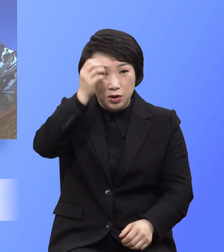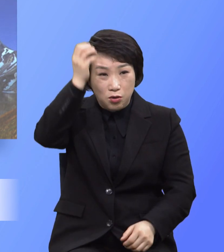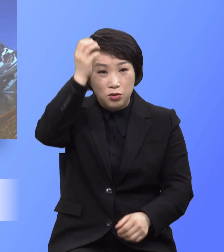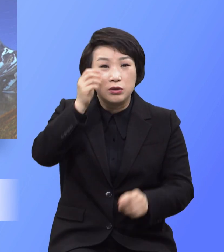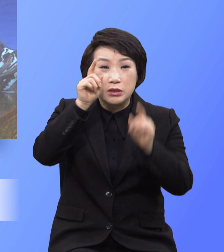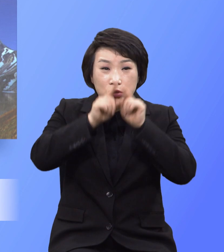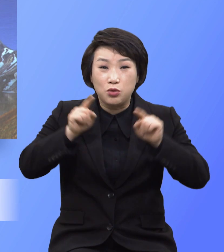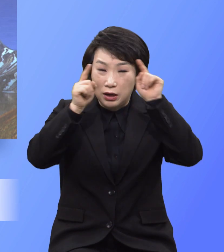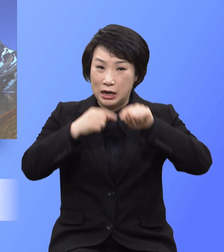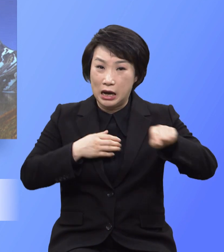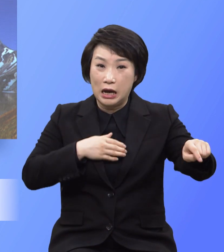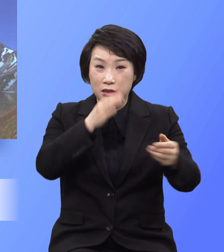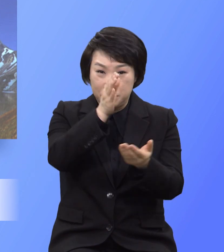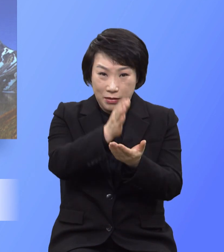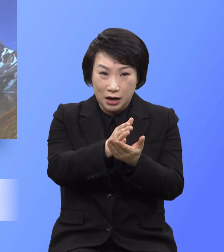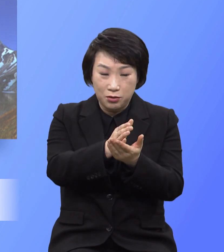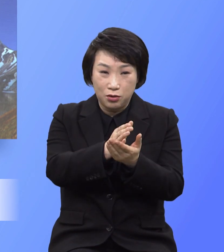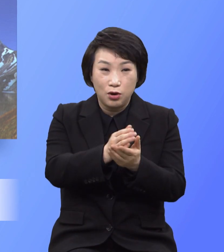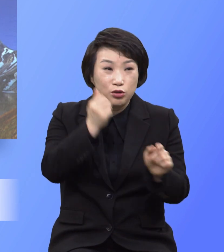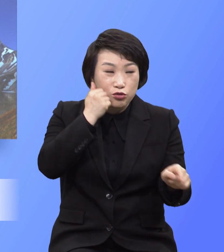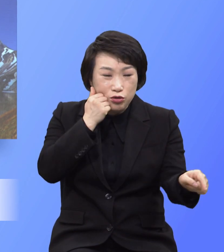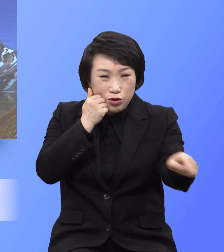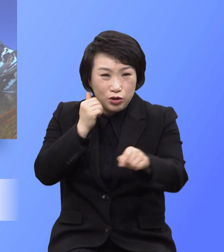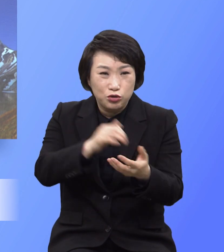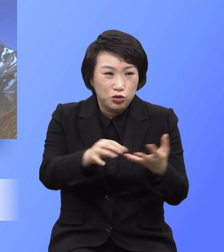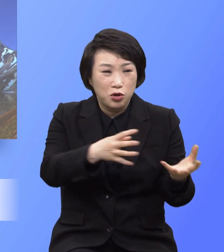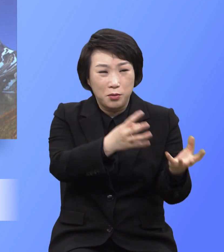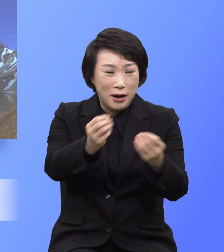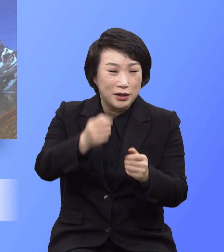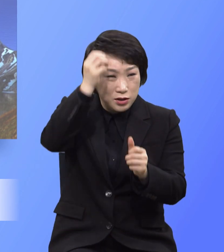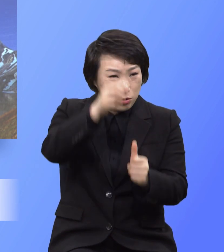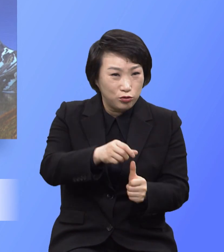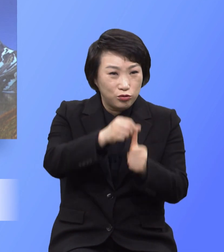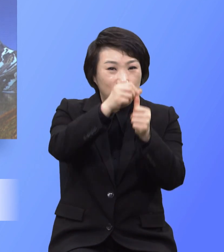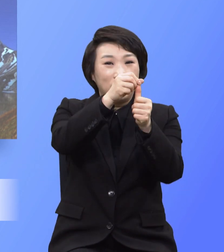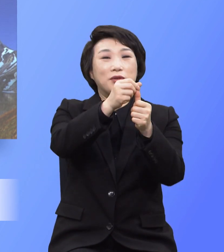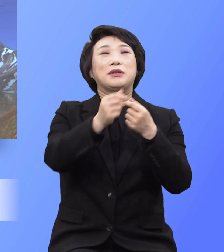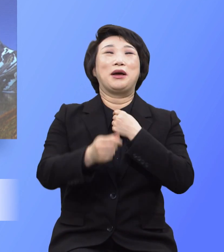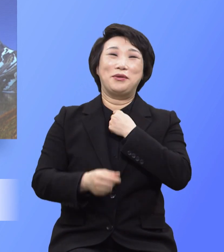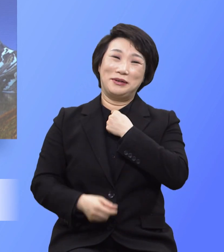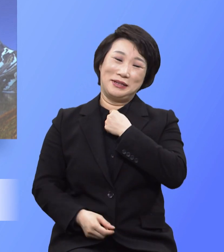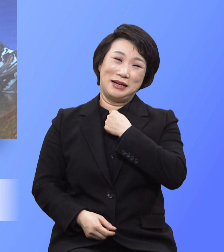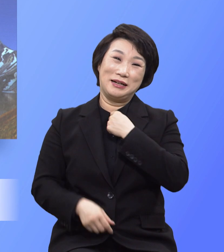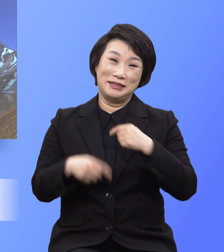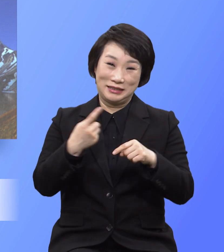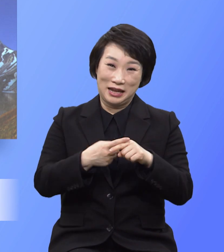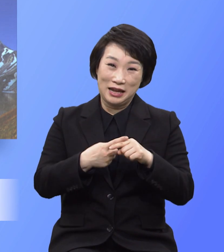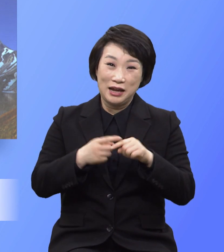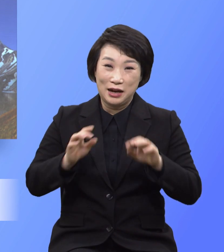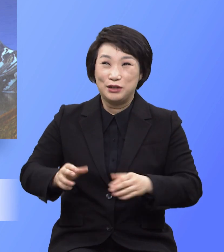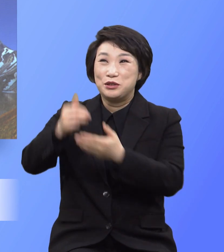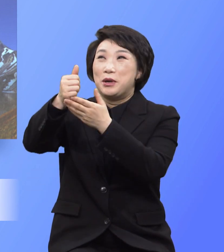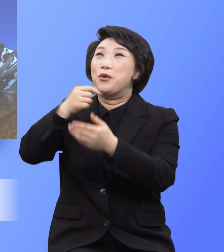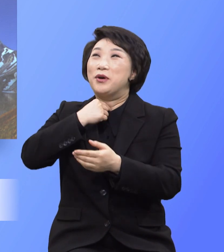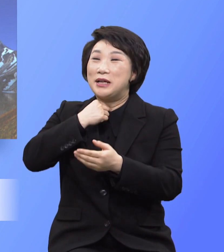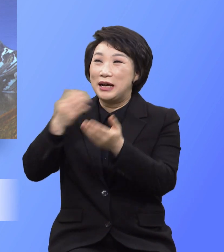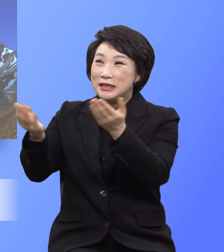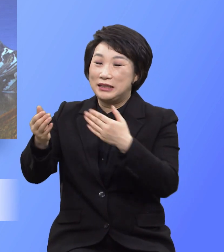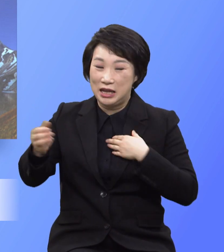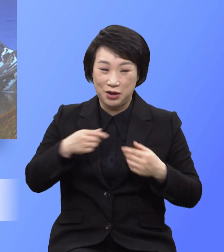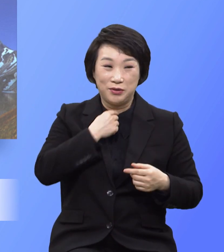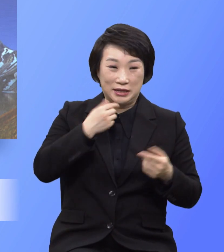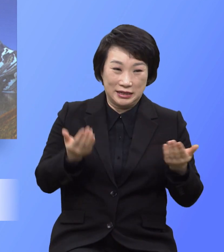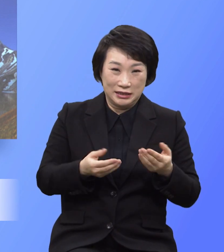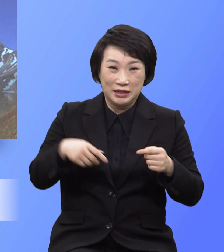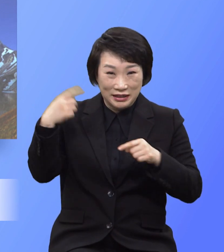지옥 가지 않고 그를 살려내는 것이 내 소원이라면 주님과 같은 소원을 가지고 사는